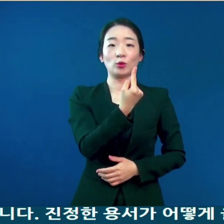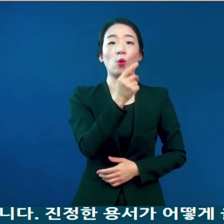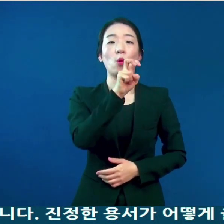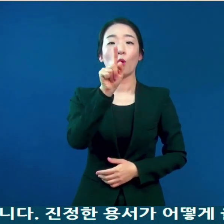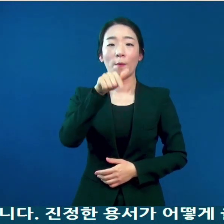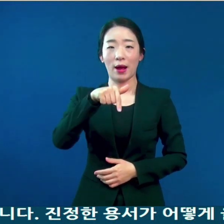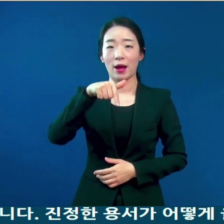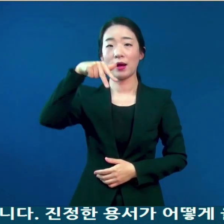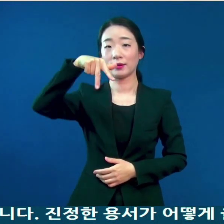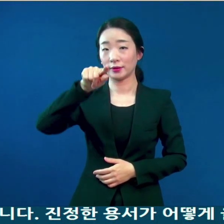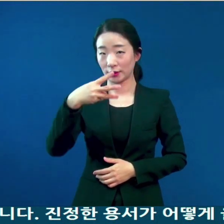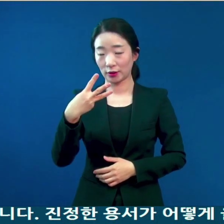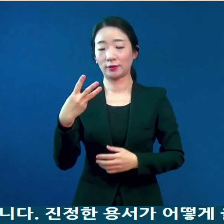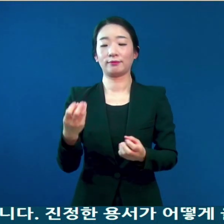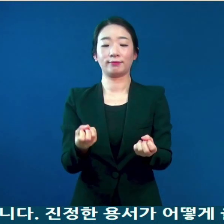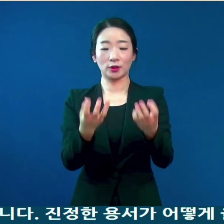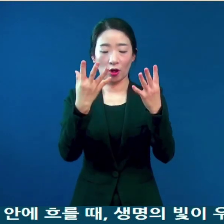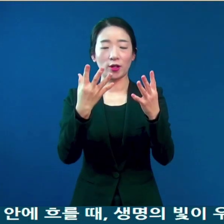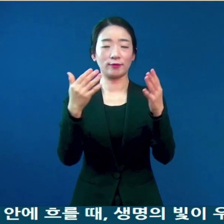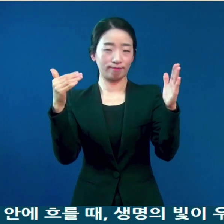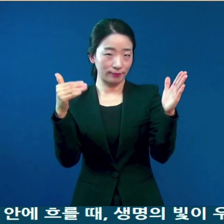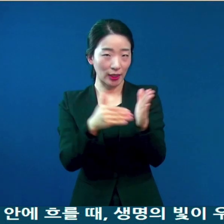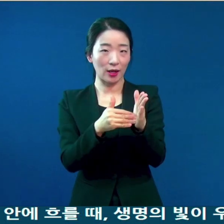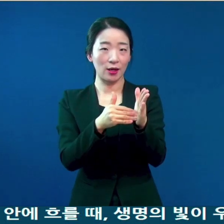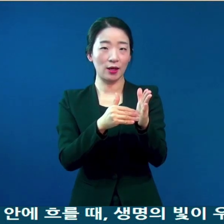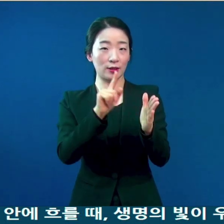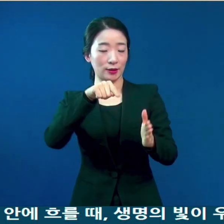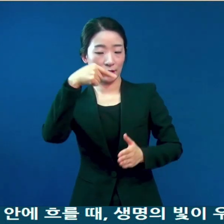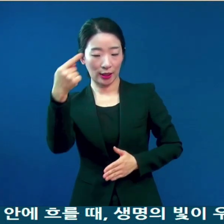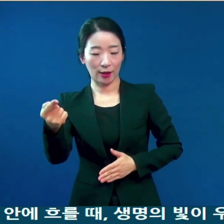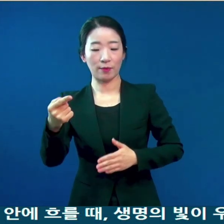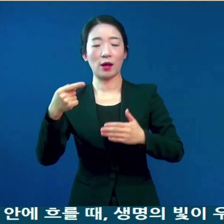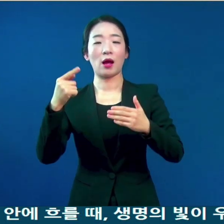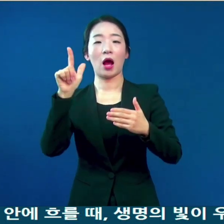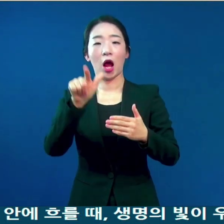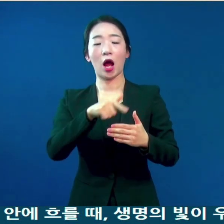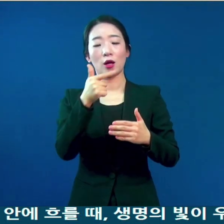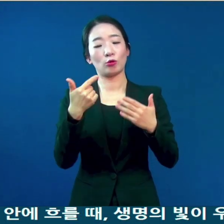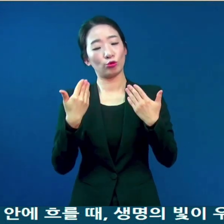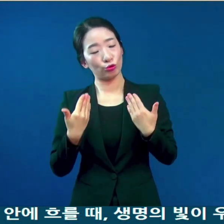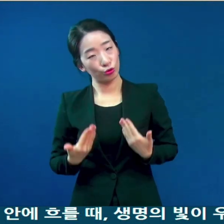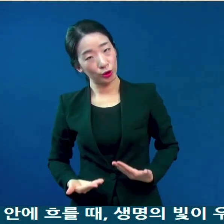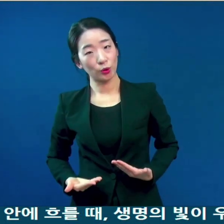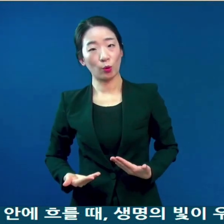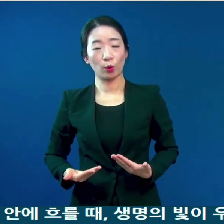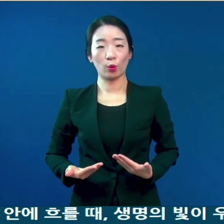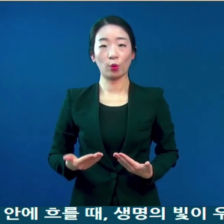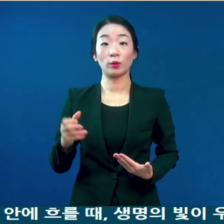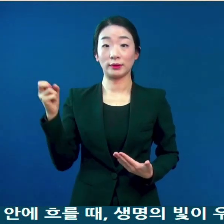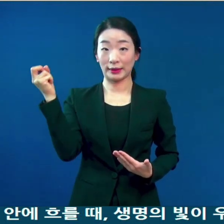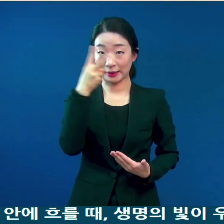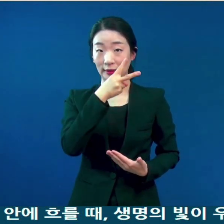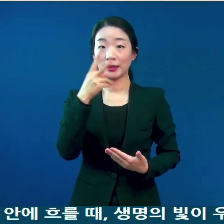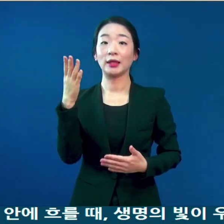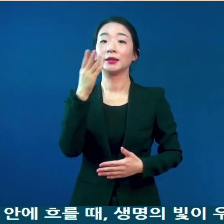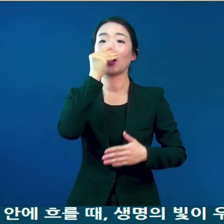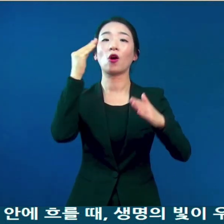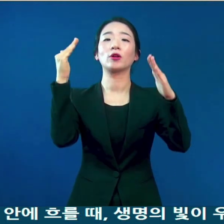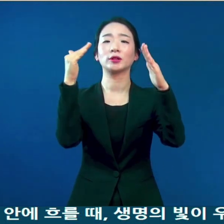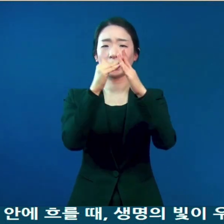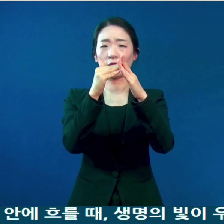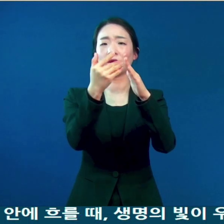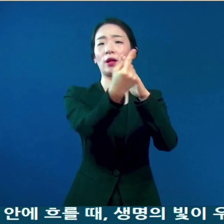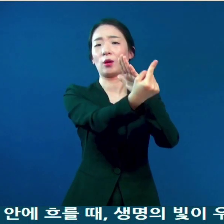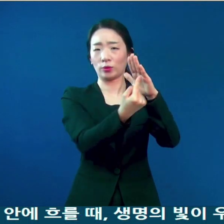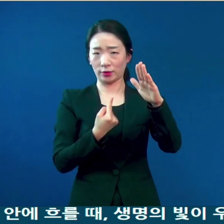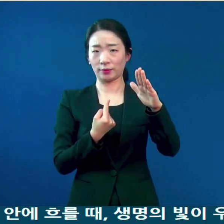예수님은 이제 성전 밖으로 나가십니다. 하룻밤을 쉬시고 다음날 아침에도 예수님께서 다시 성전에 들어오셨습니다. 2절이죠.